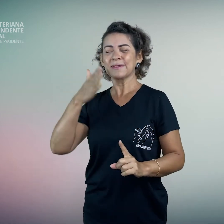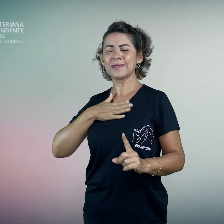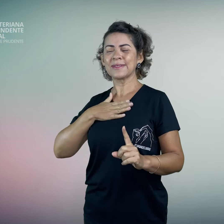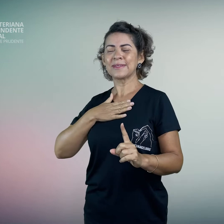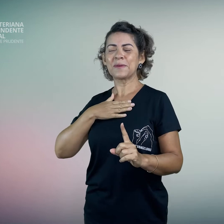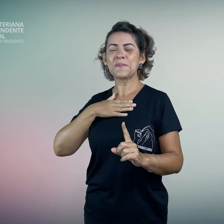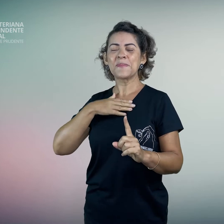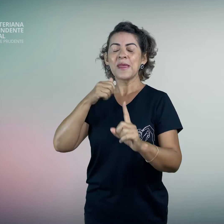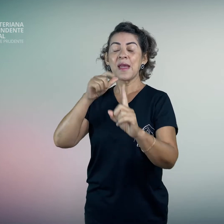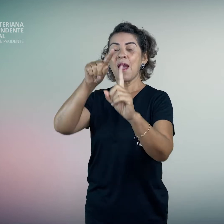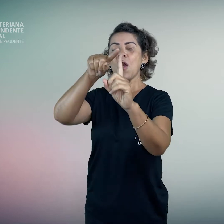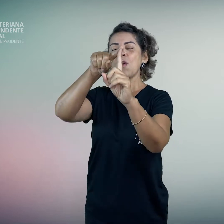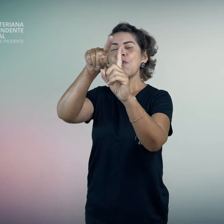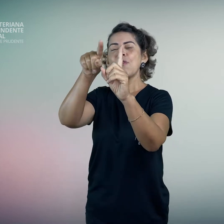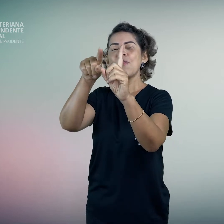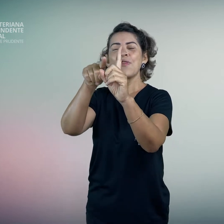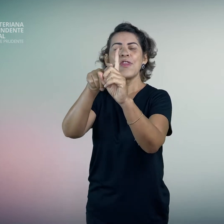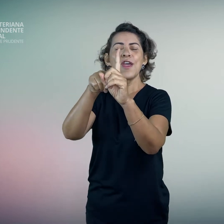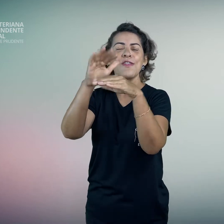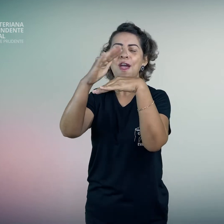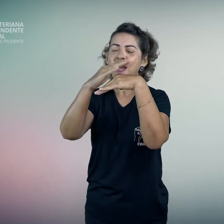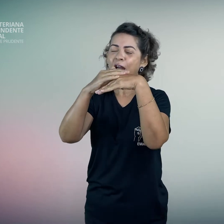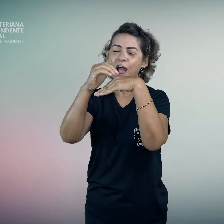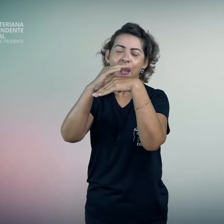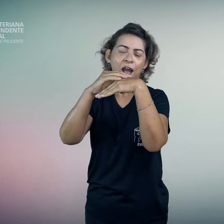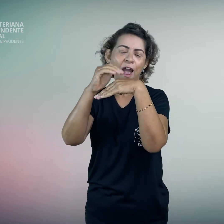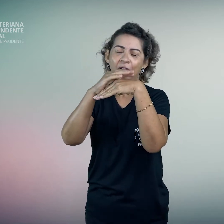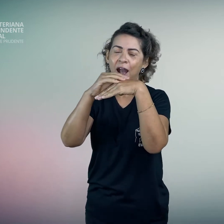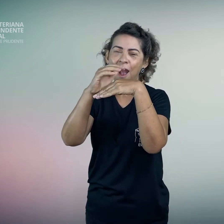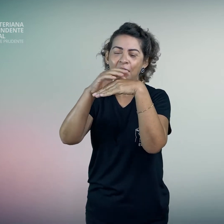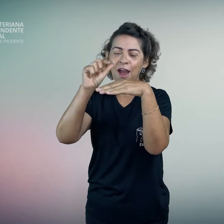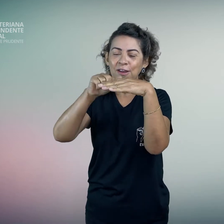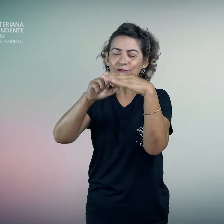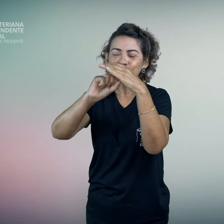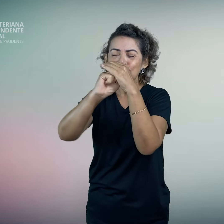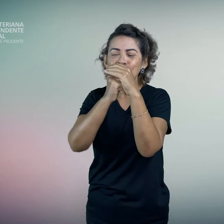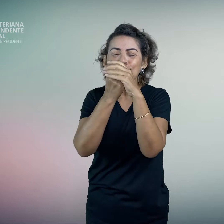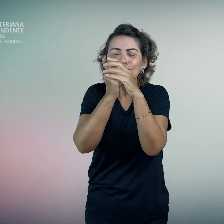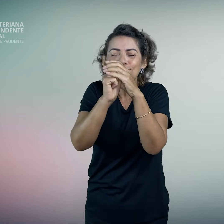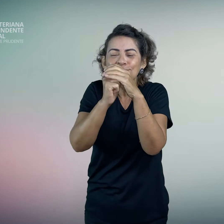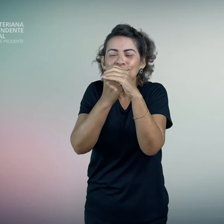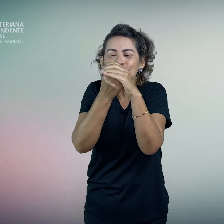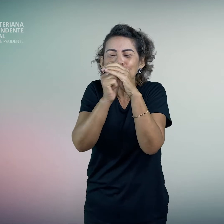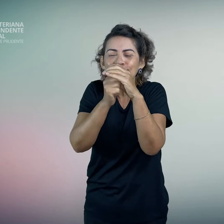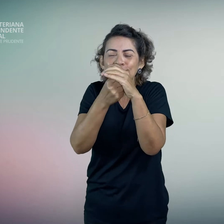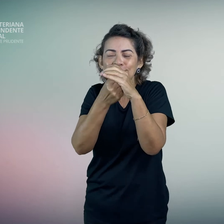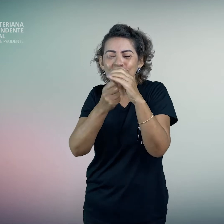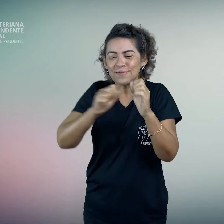ventre. A reação do bebê, chutar ou se mexer quando se interage com